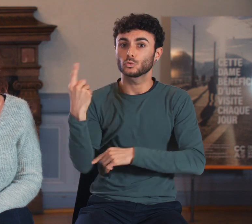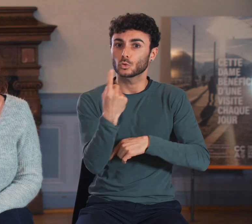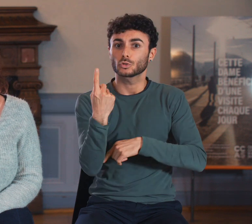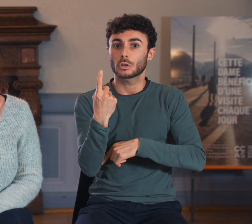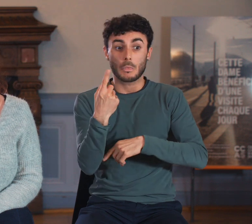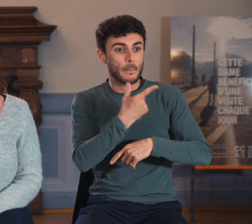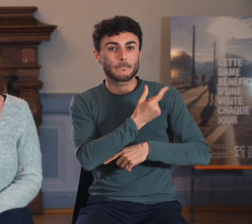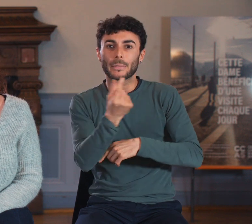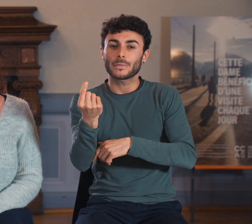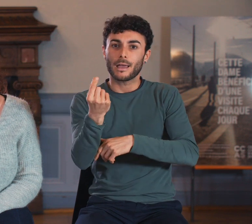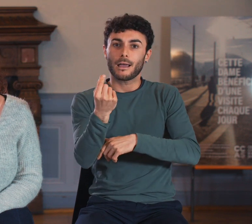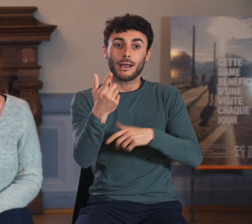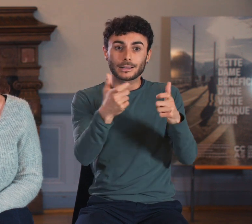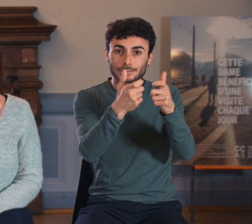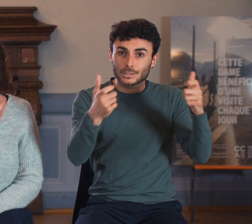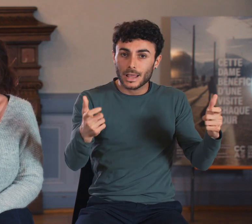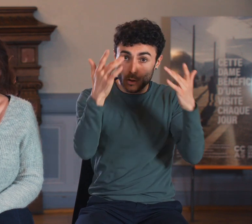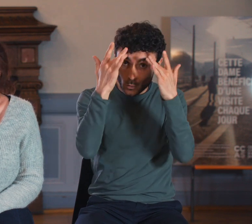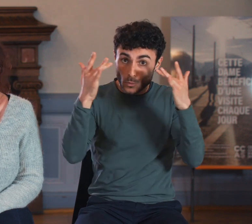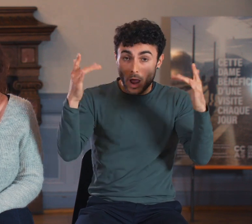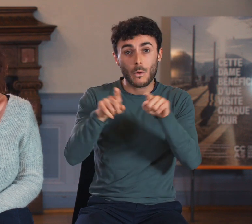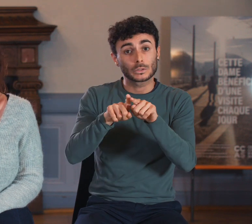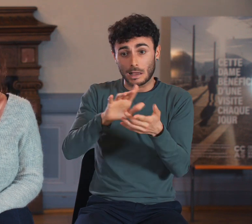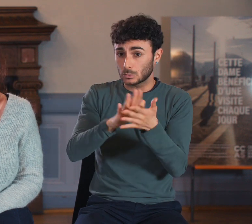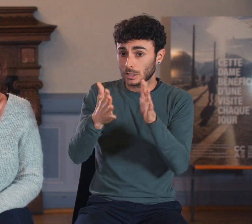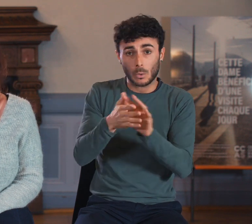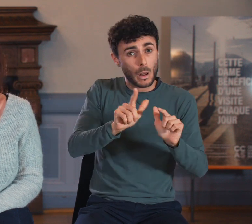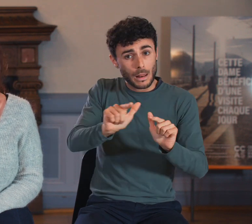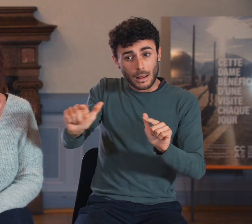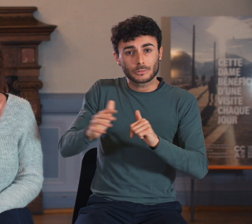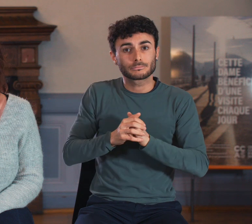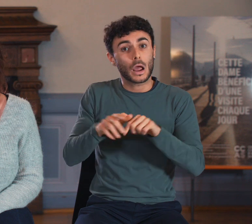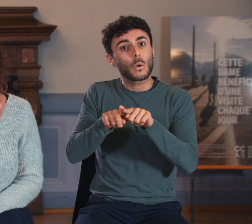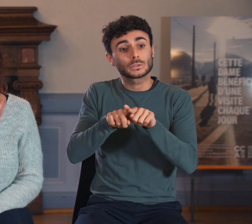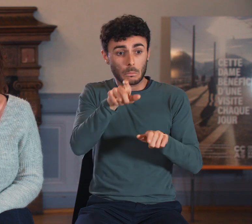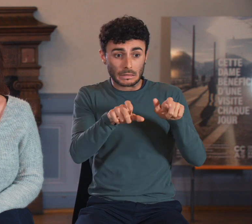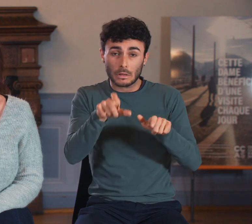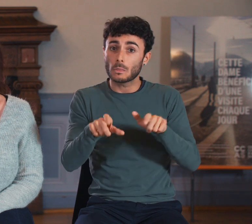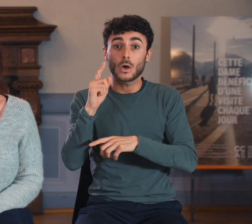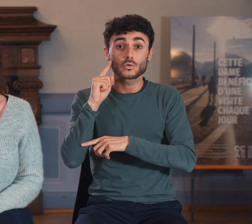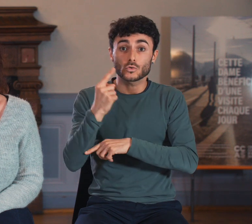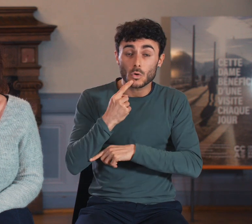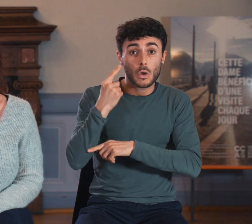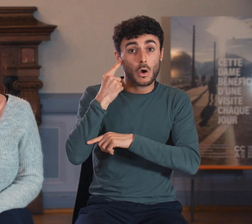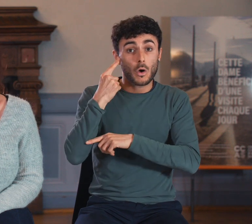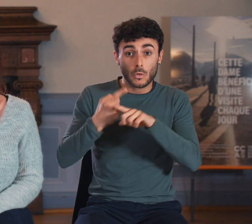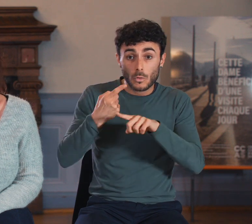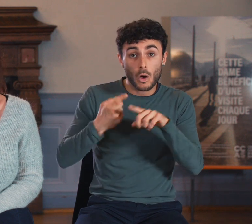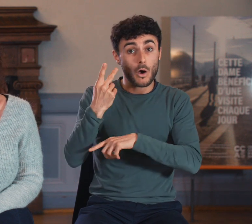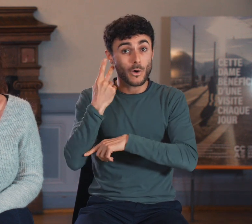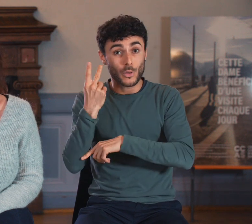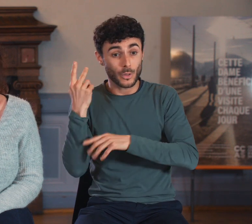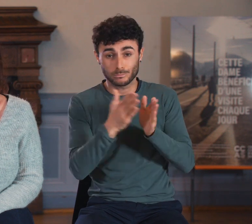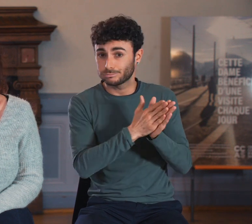culturels associatif à la population sourde malentendante et entendante tout en respectant les